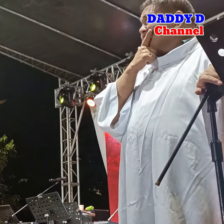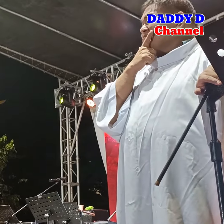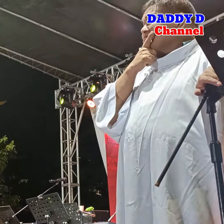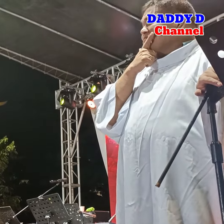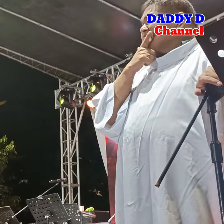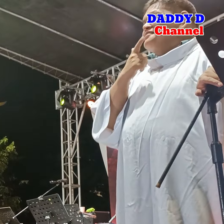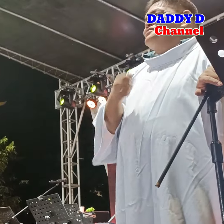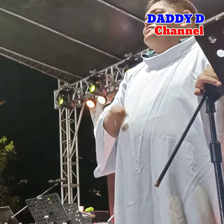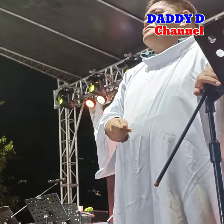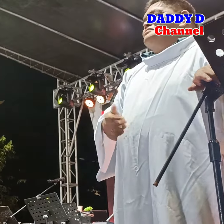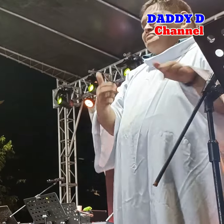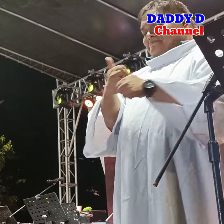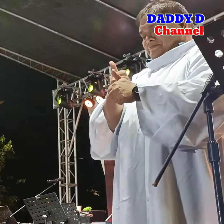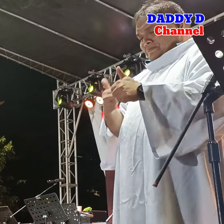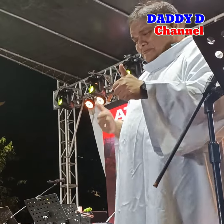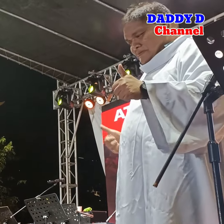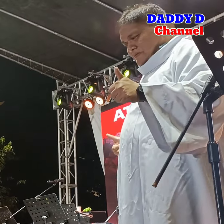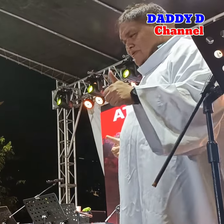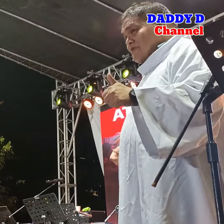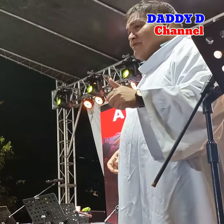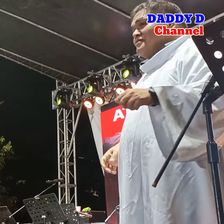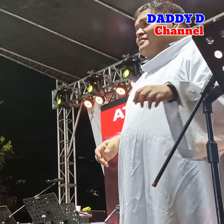Tumawa, umiwas.